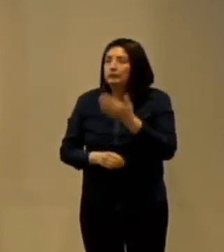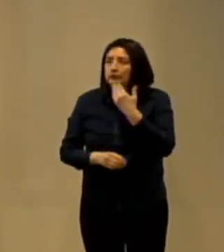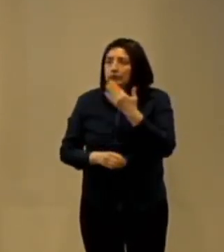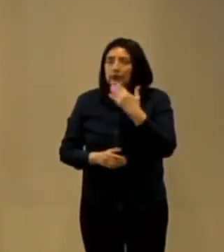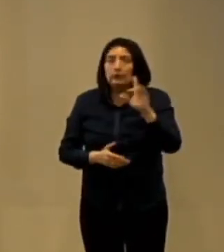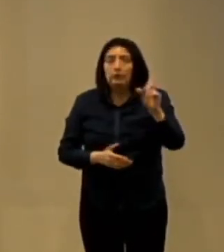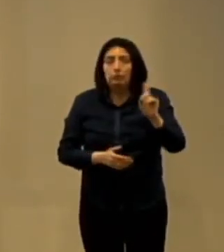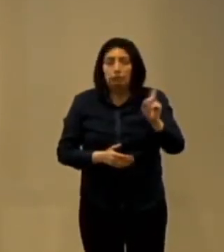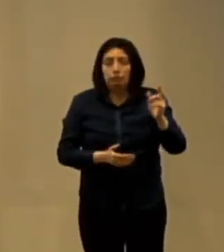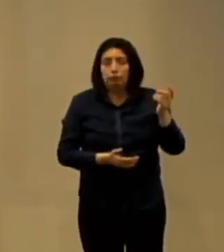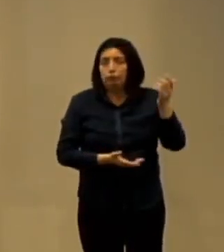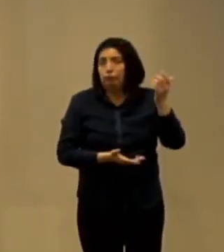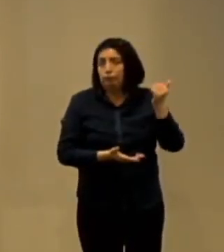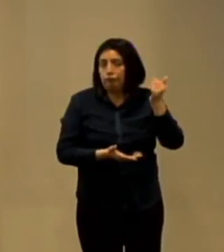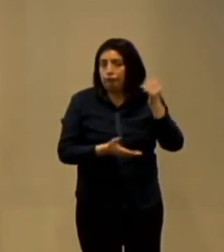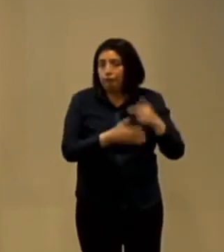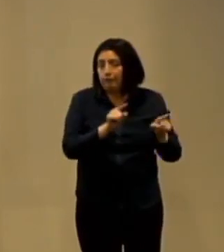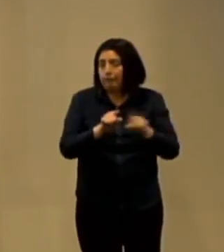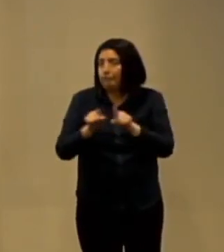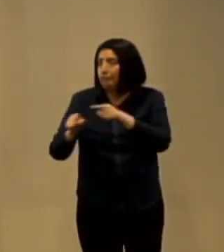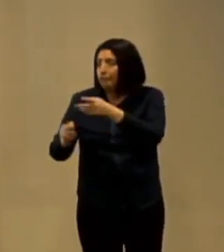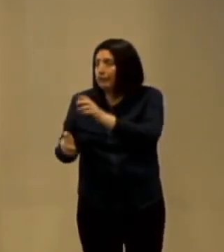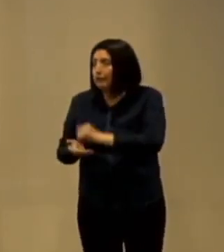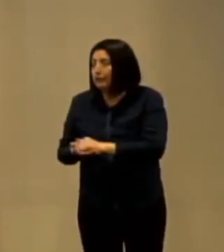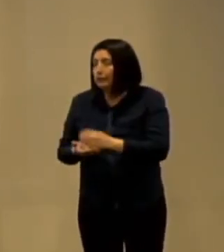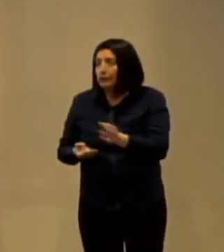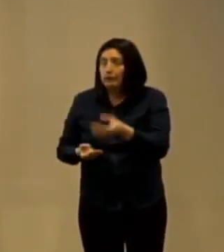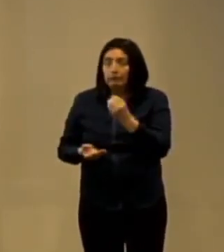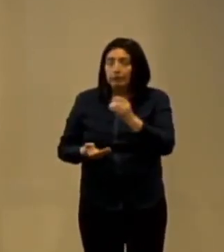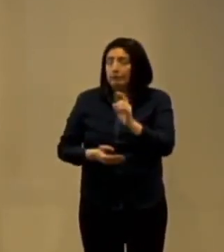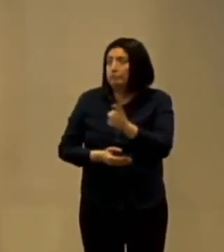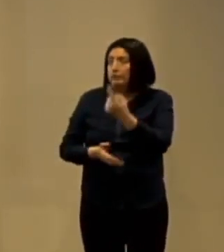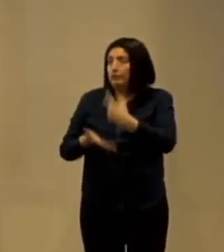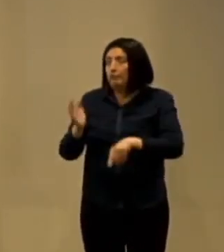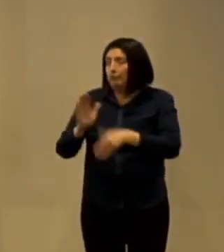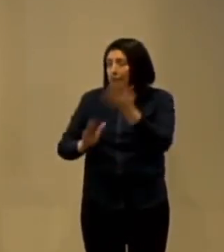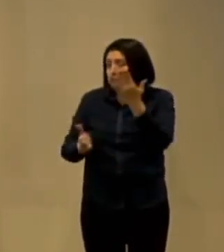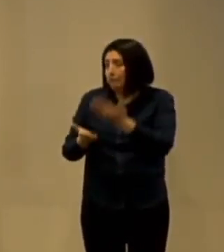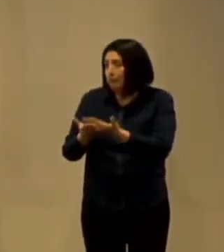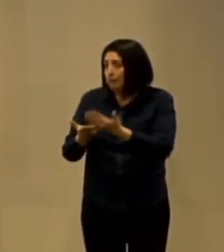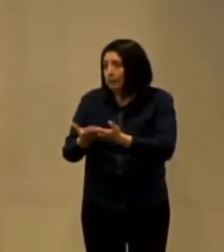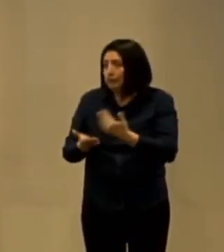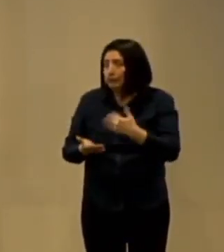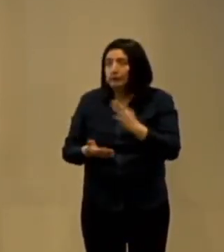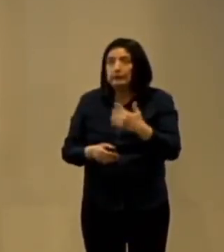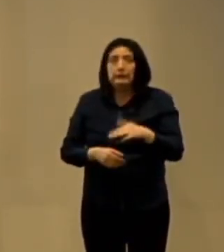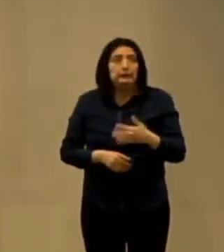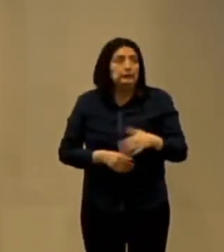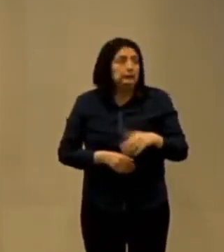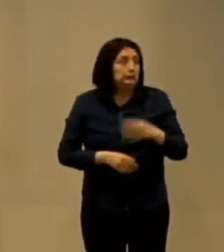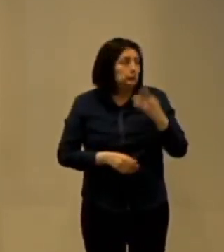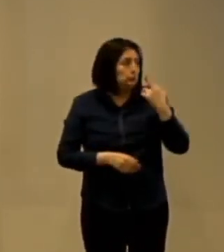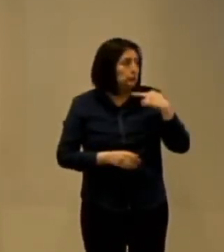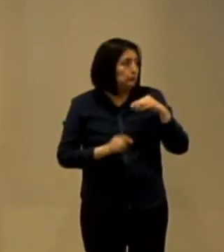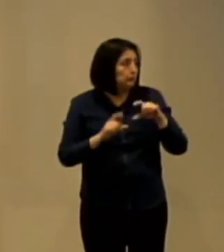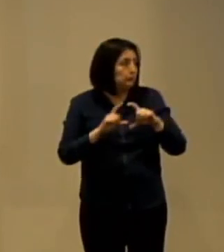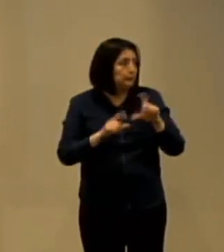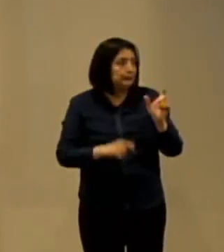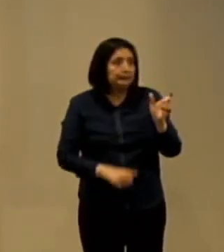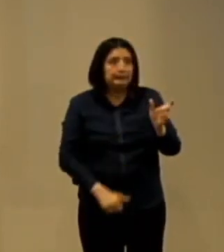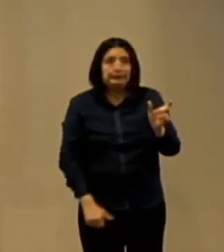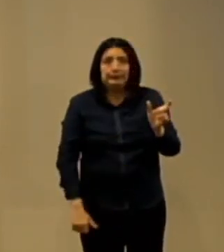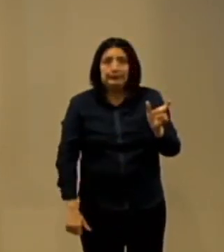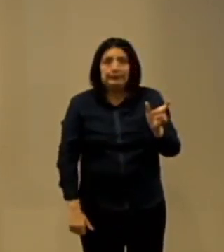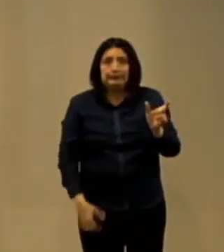no contributiva. Y además está presionado porque va primero lo más evidente. Ya estoy con tarjeta roja, ahorita corro.